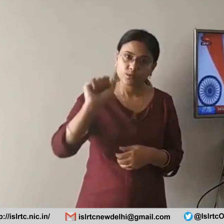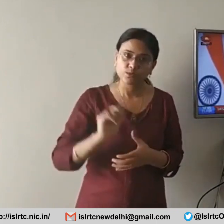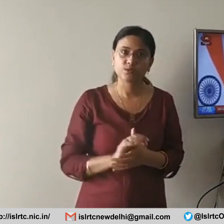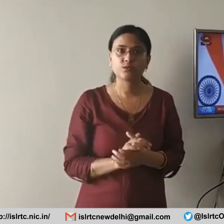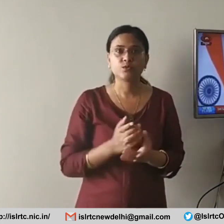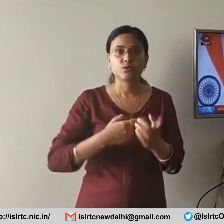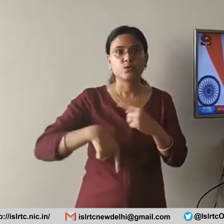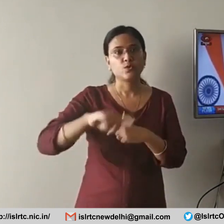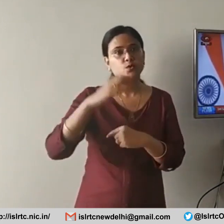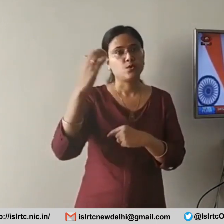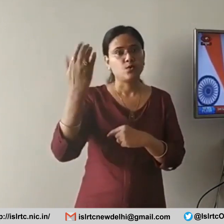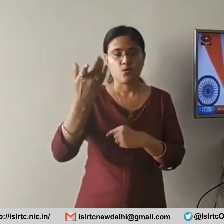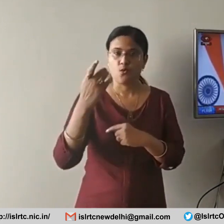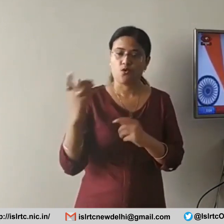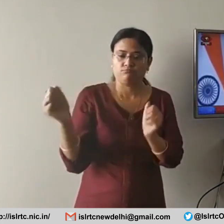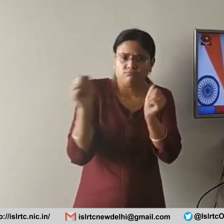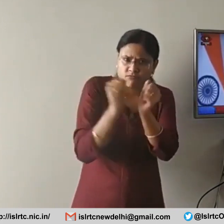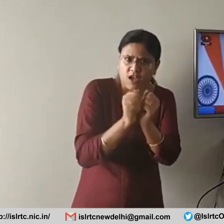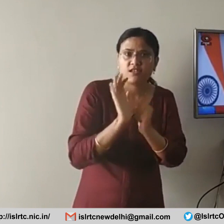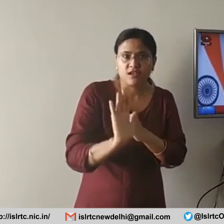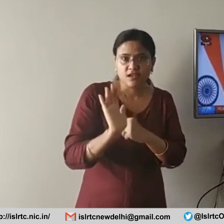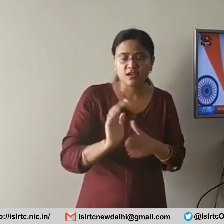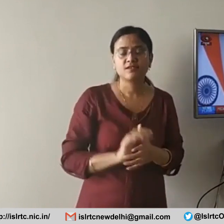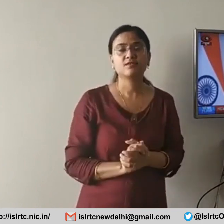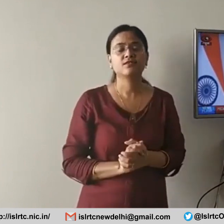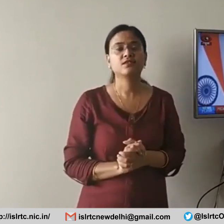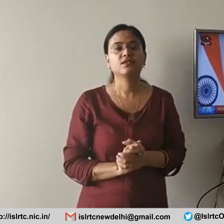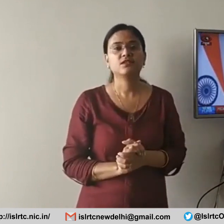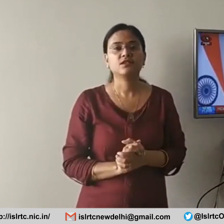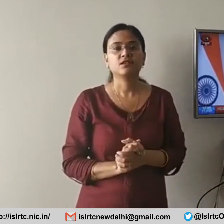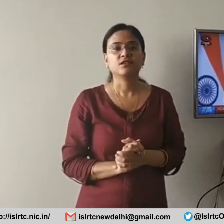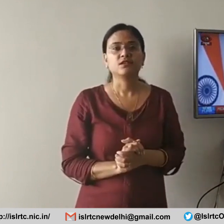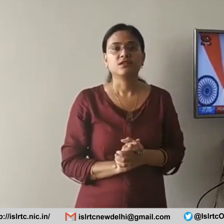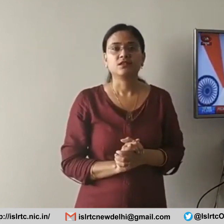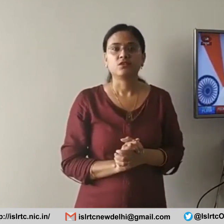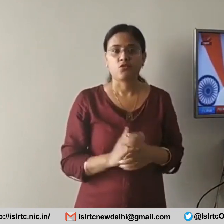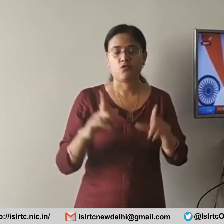आप इसके सहभागी भी रहे हैं और